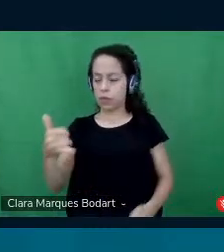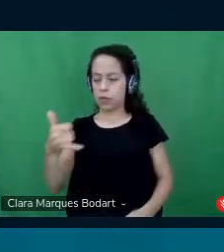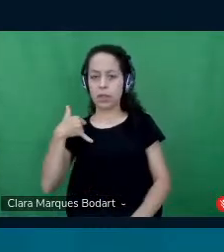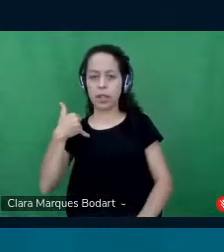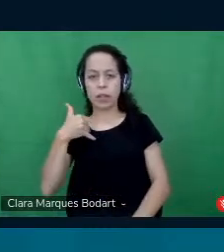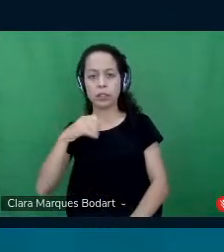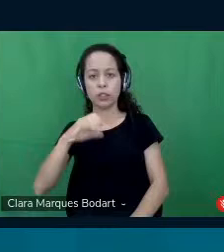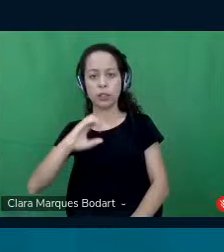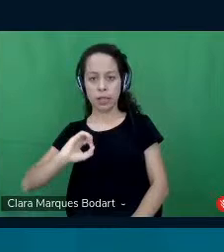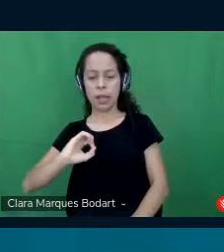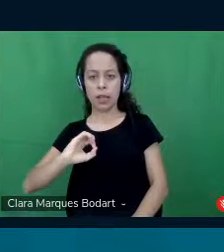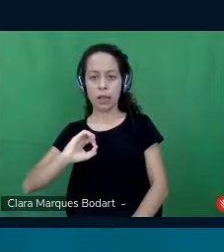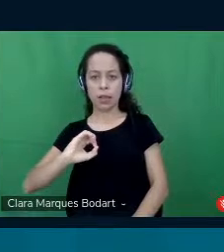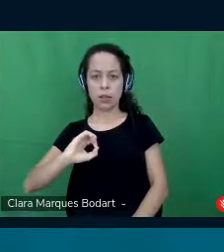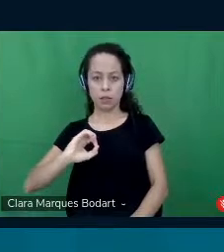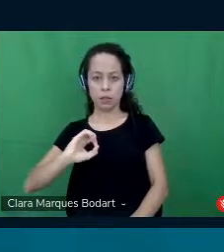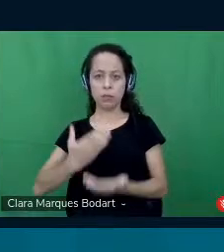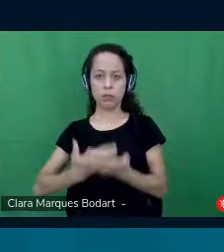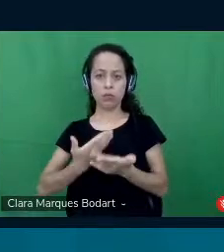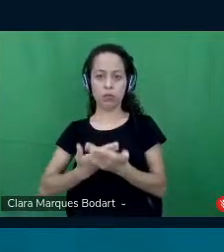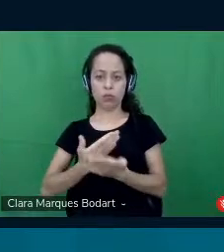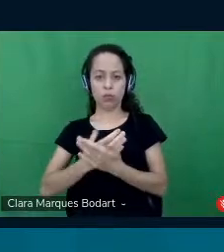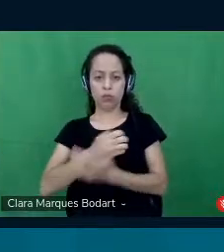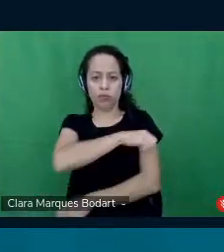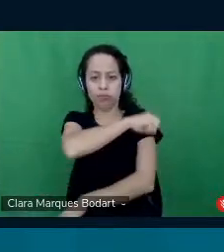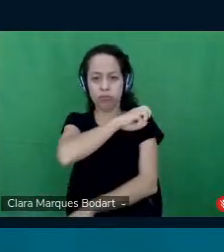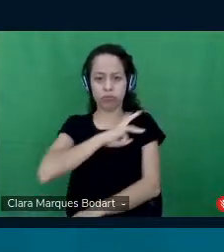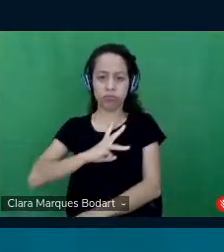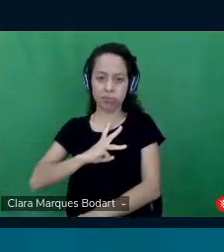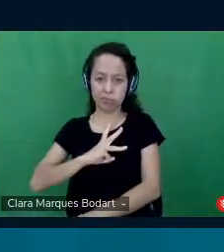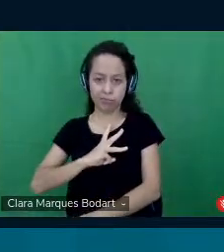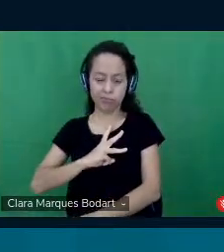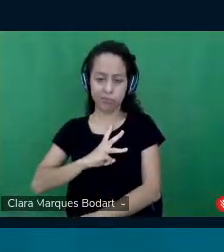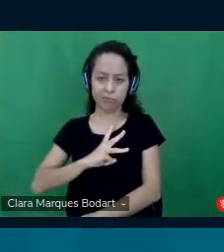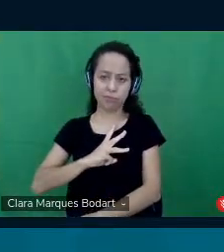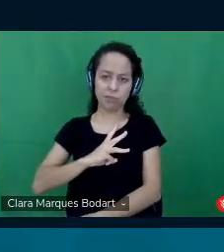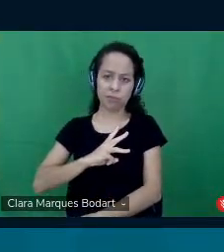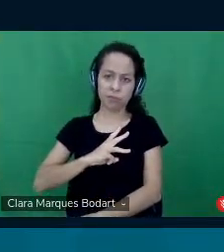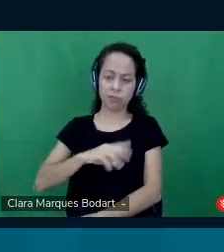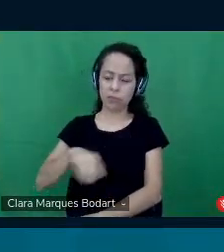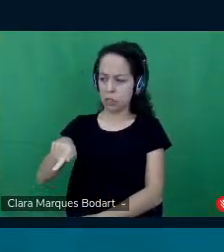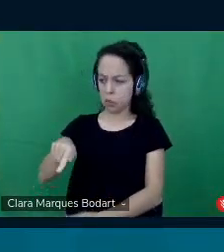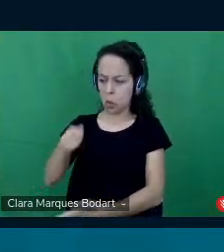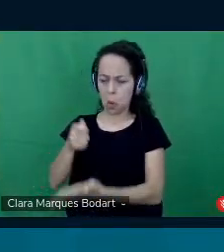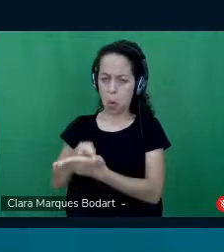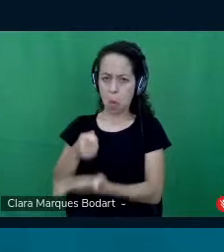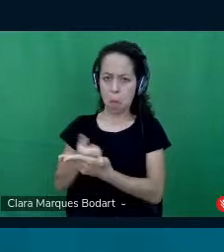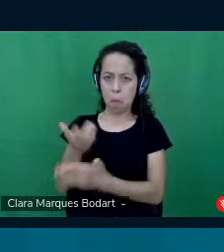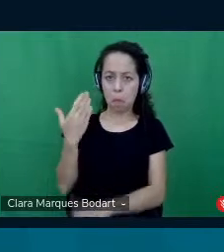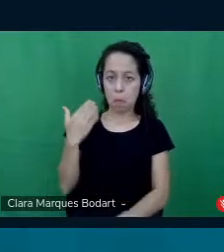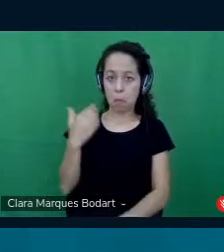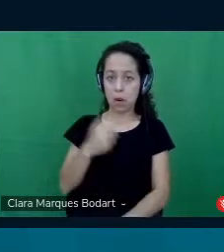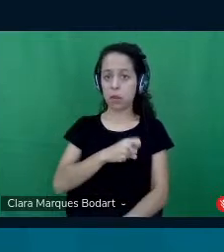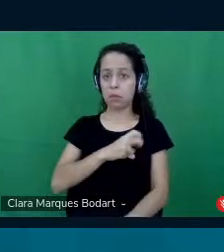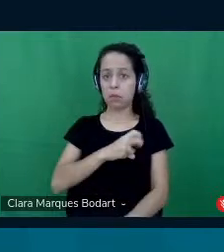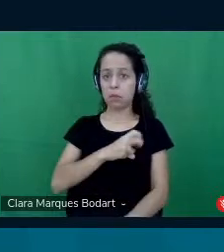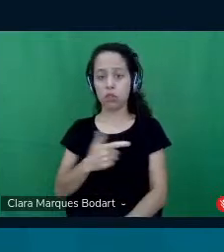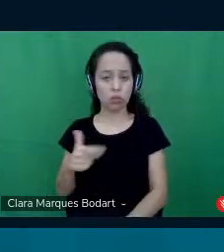de idade, né, ainda que não fosse tornado obrigatório o ensino médio naquele momento,